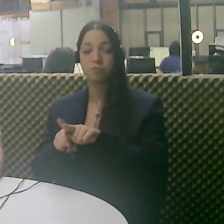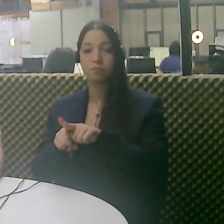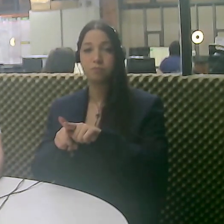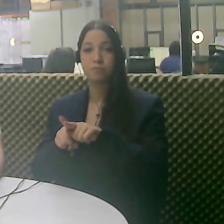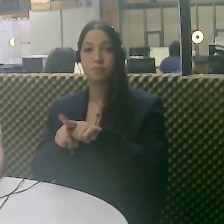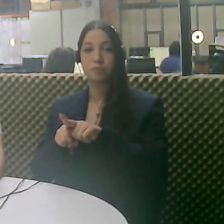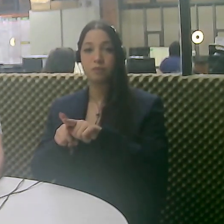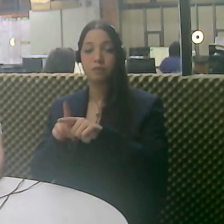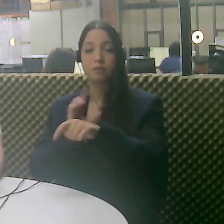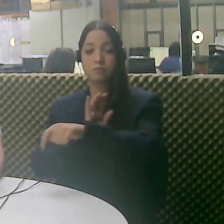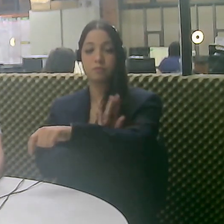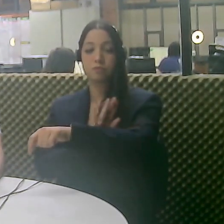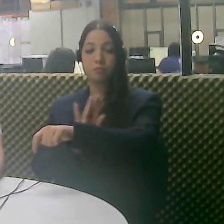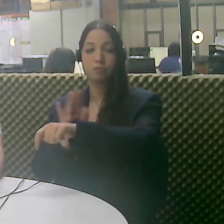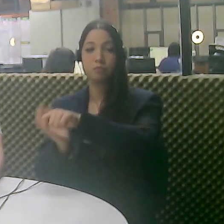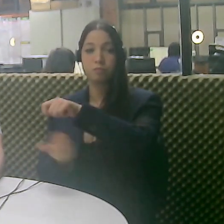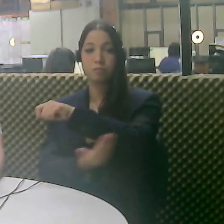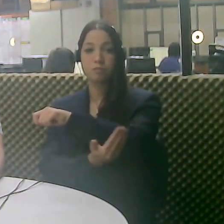do guarda-rodas do viaduto.